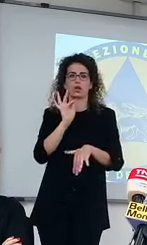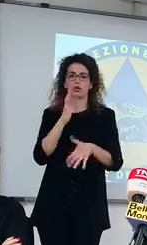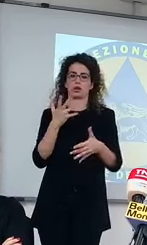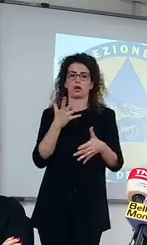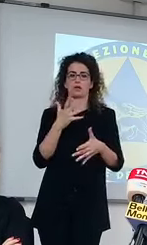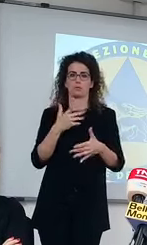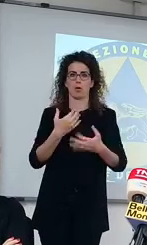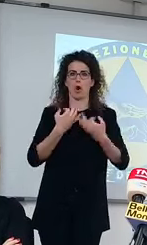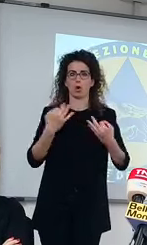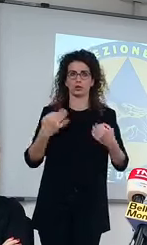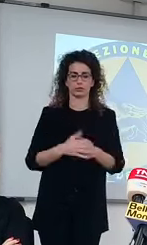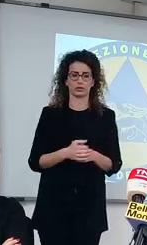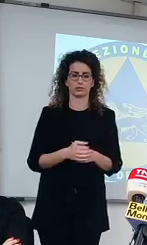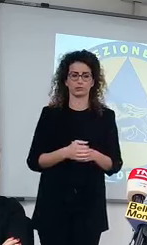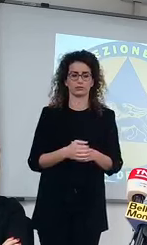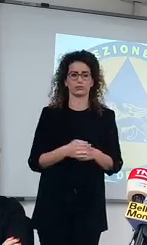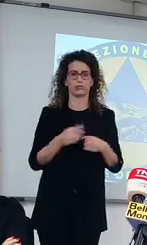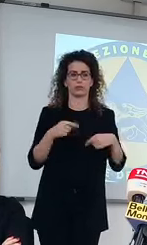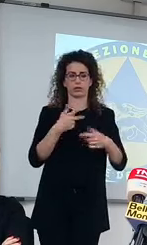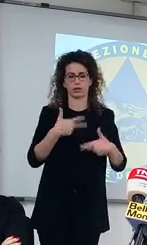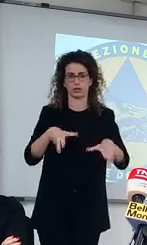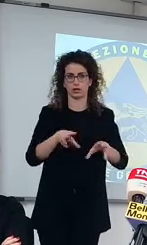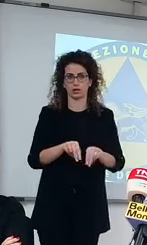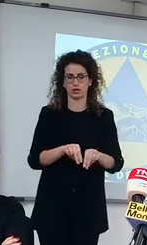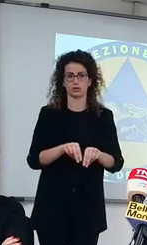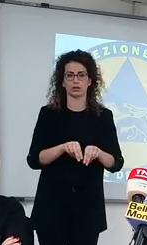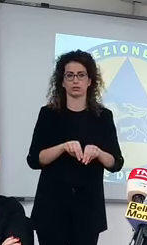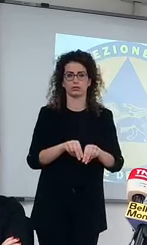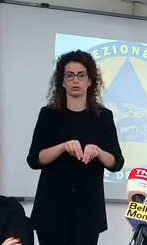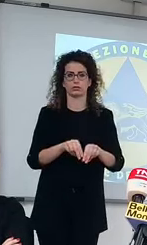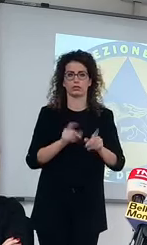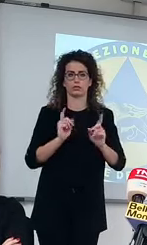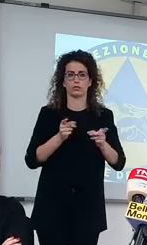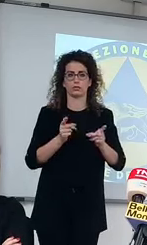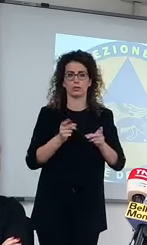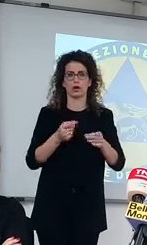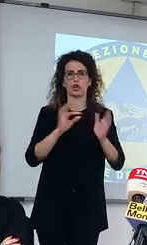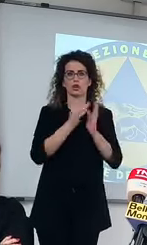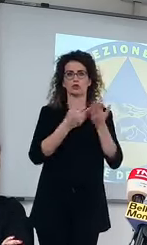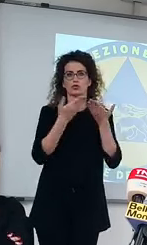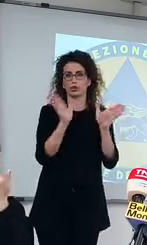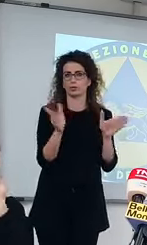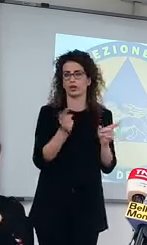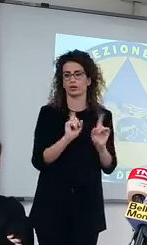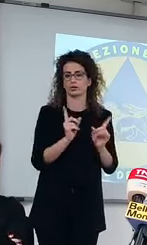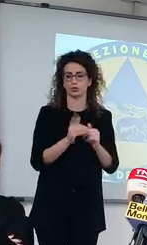campo. Tanto è vero che, come ripeto, non abbiamo fatto gli open day.